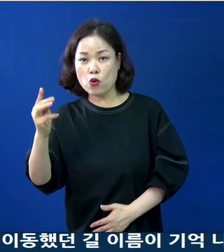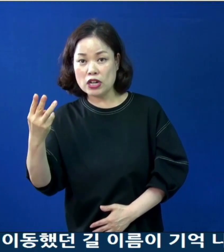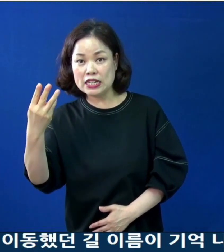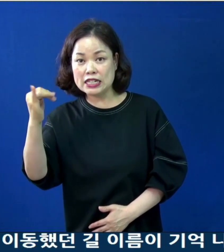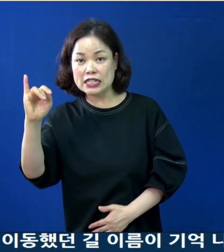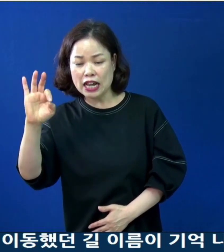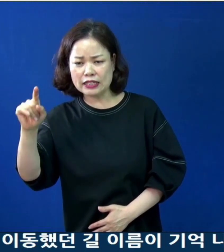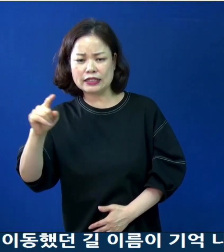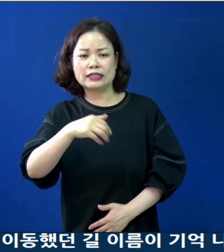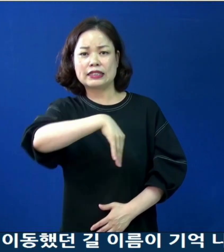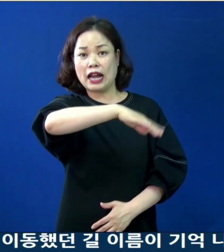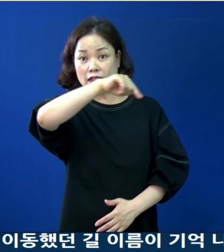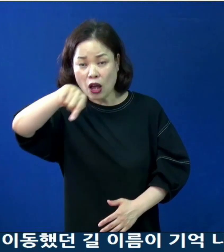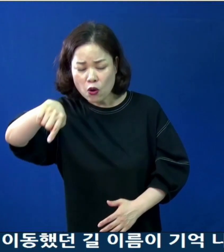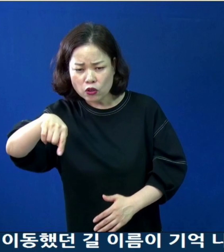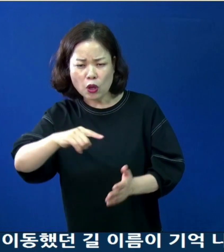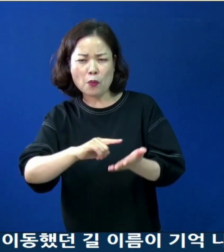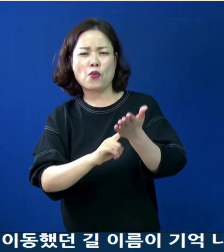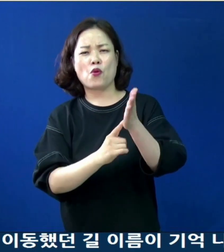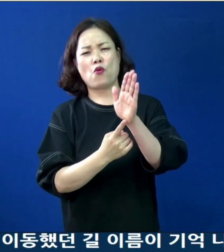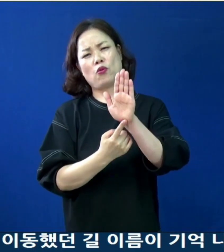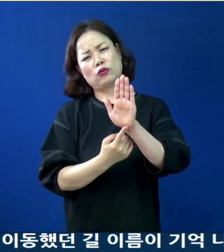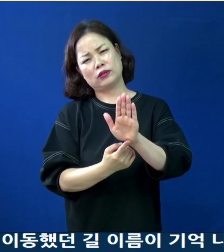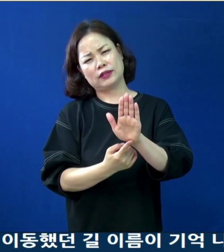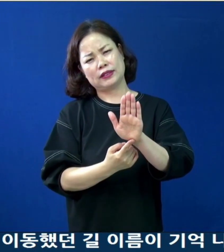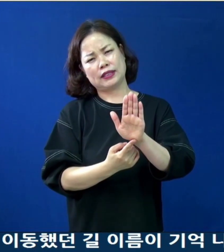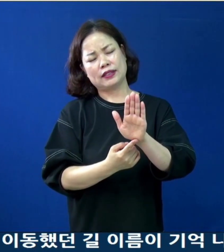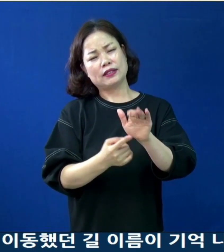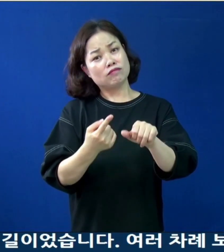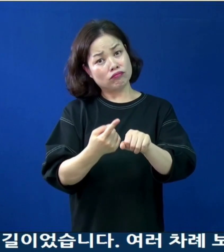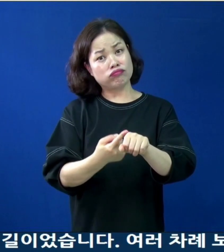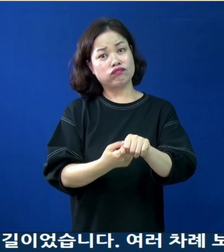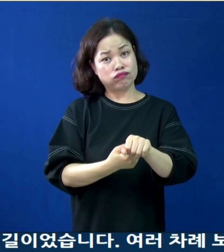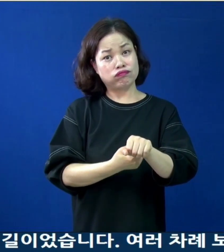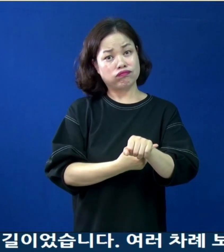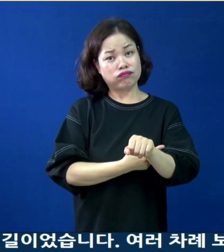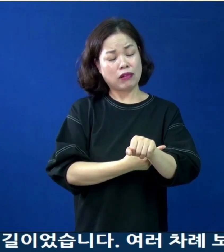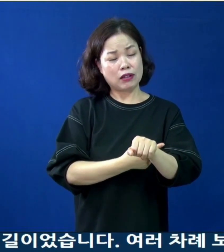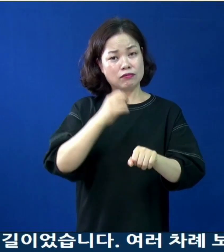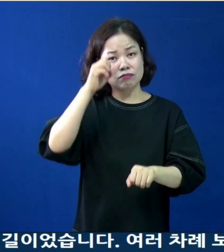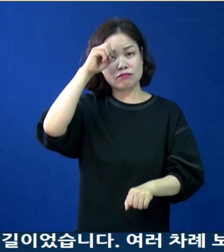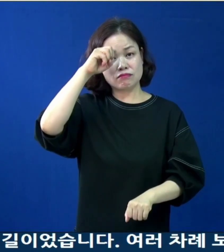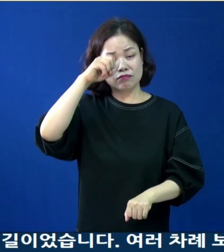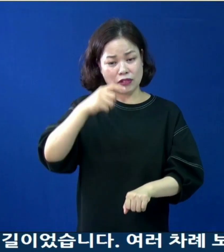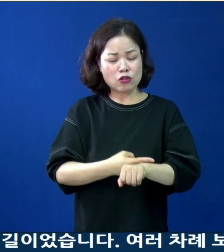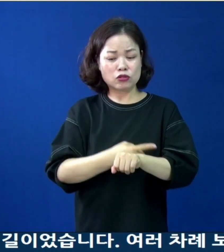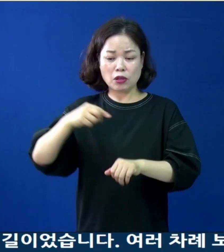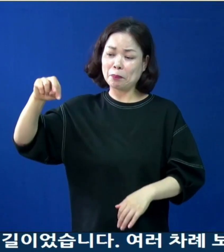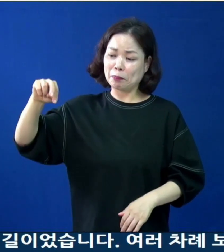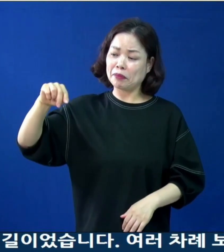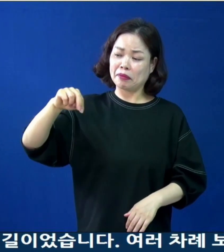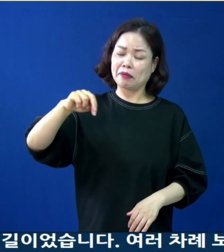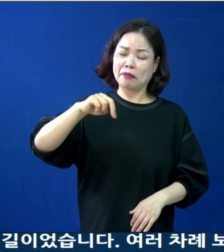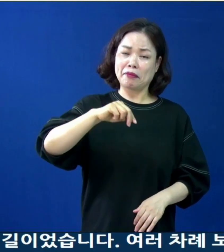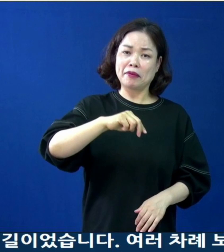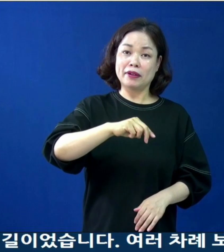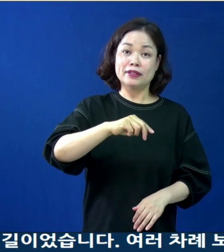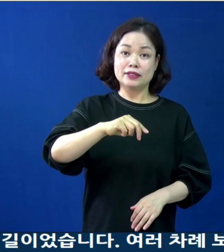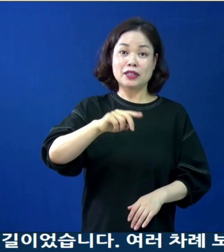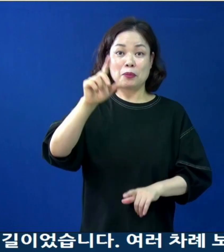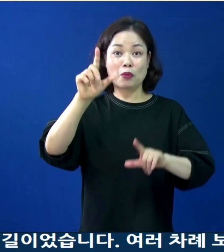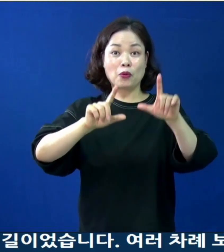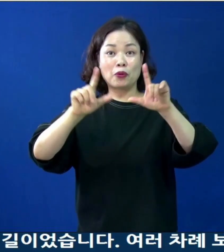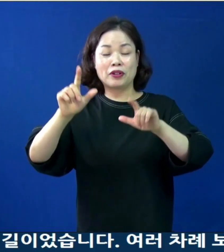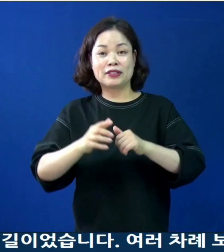놓고 보면요, 이 표현 자체가 아주 자연스럽게 지나가고 있는 그런 모습을 연상케 하는